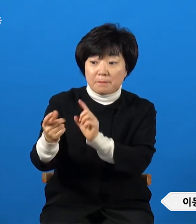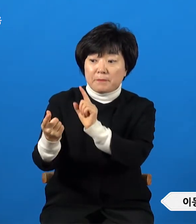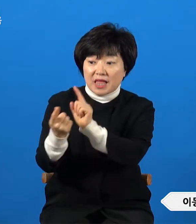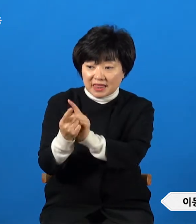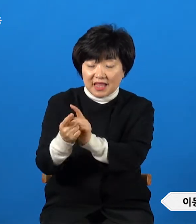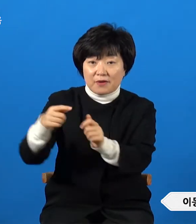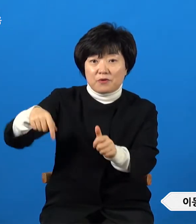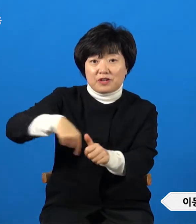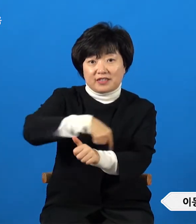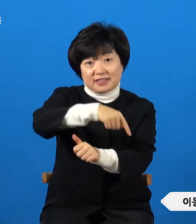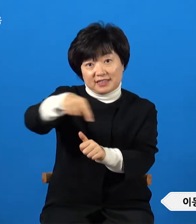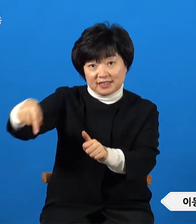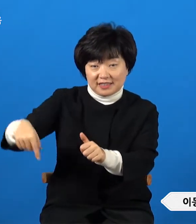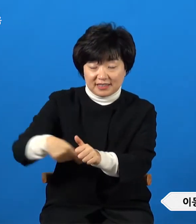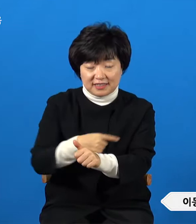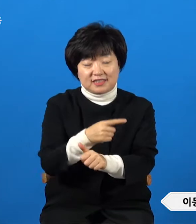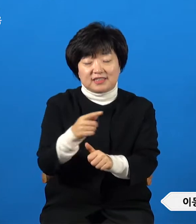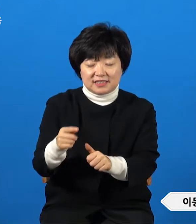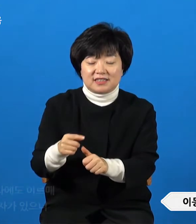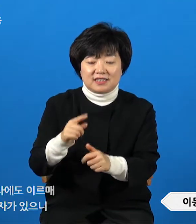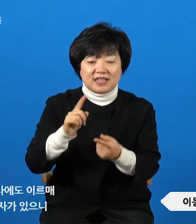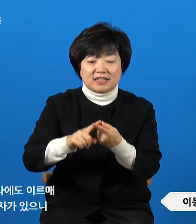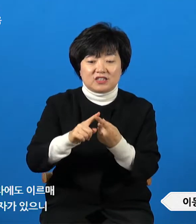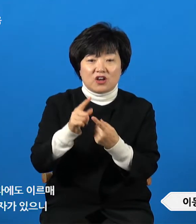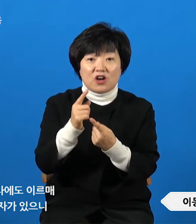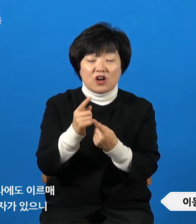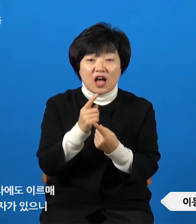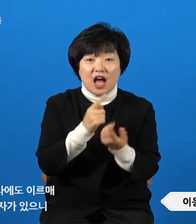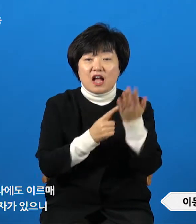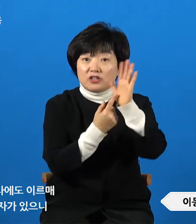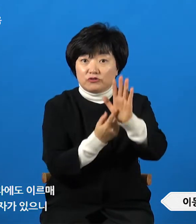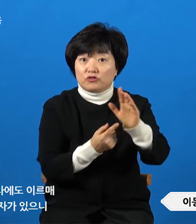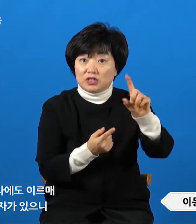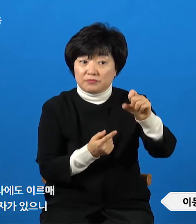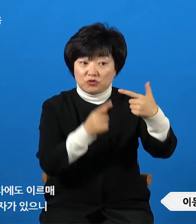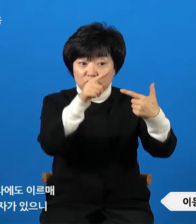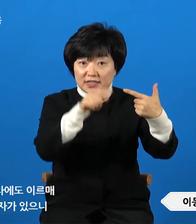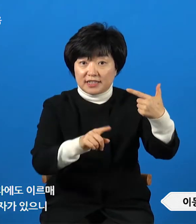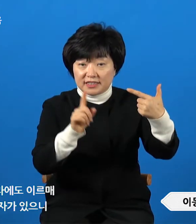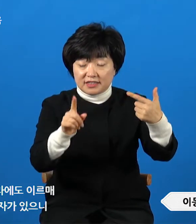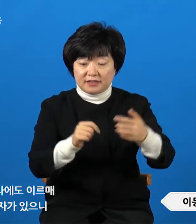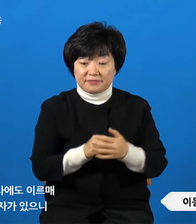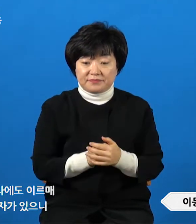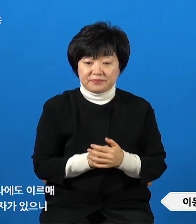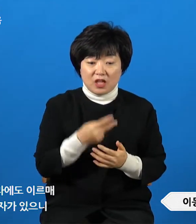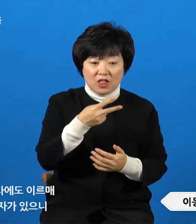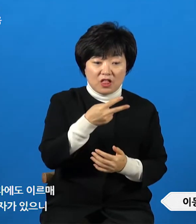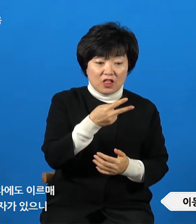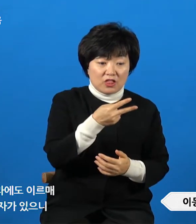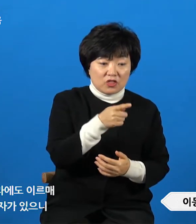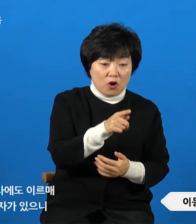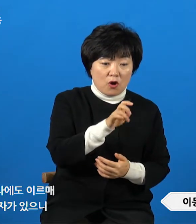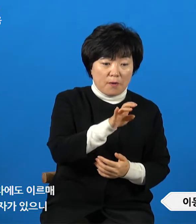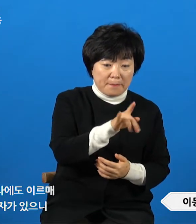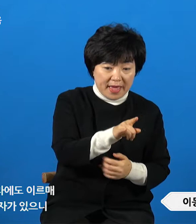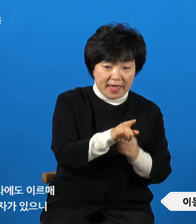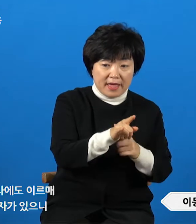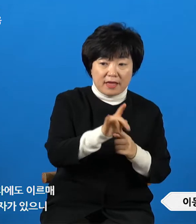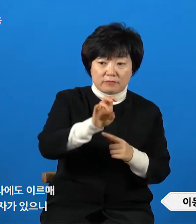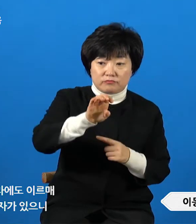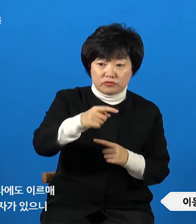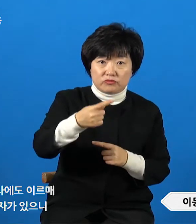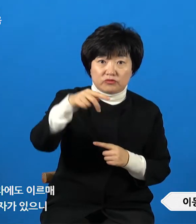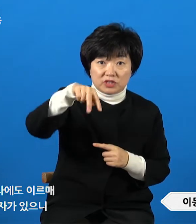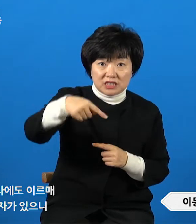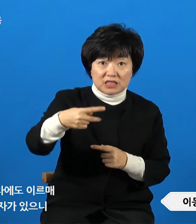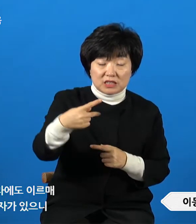사도행전 16장 1절을 같이 읽겠습니다. 다 함께 시작. 바울이 더베와 루스드라에도 이르니 거기